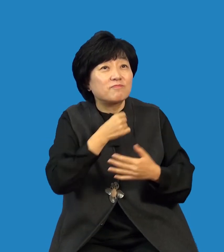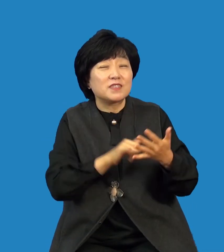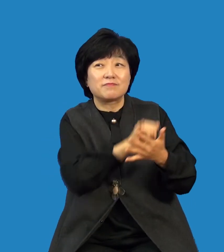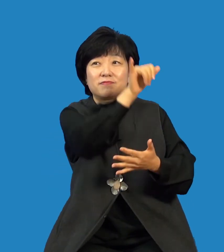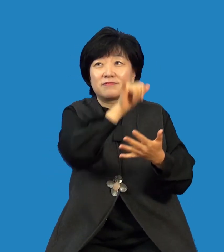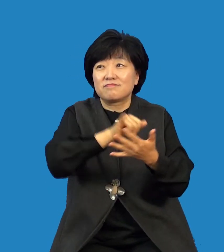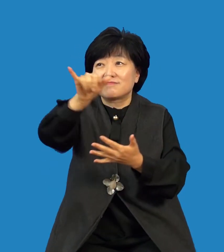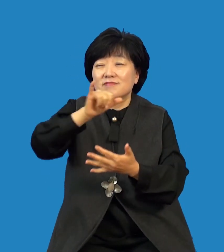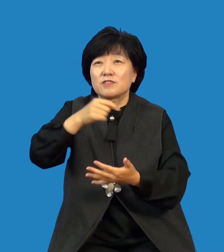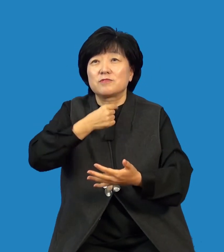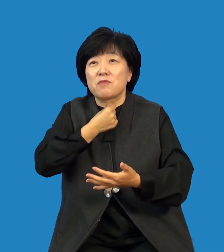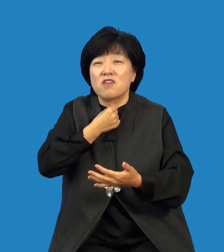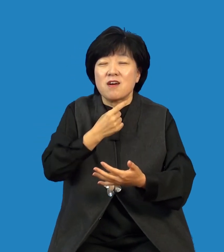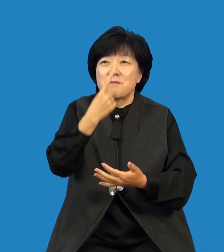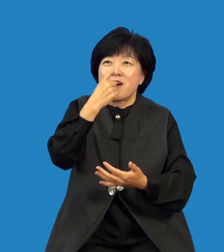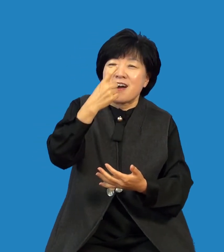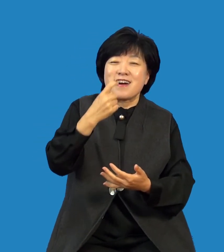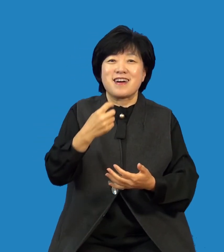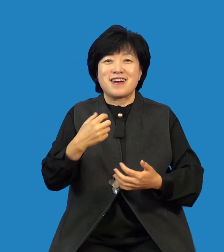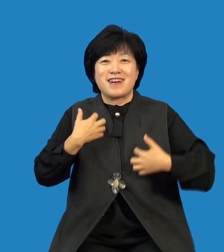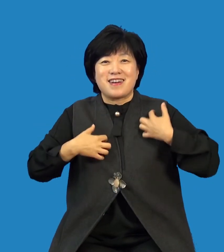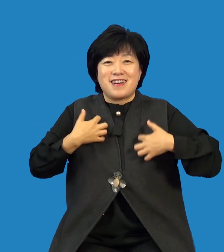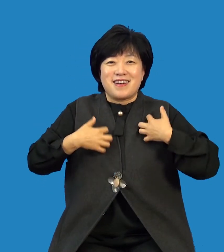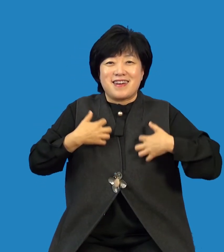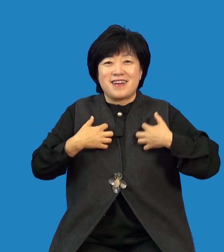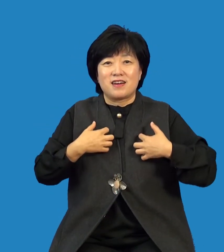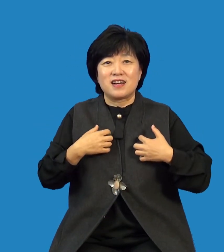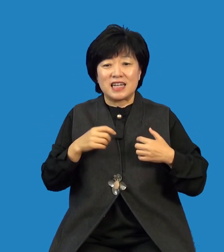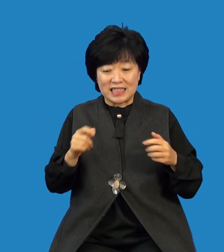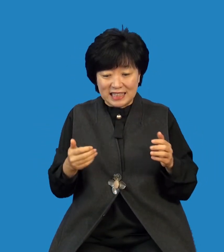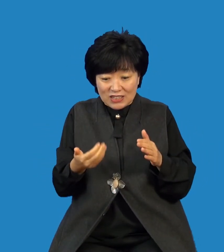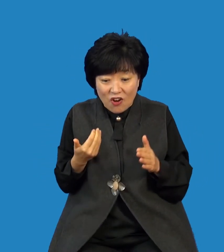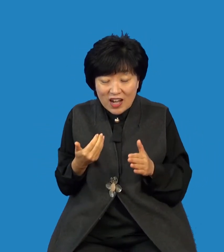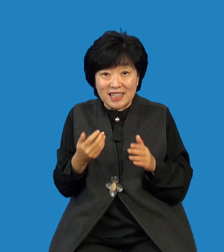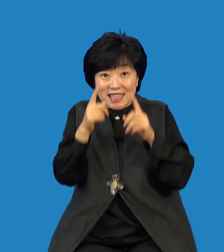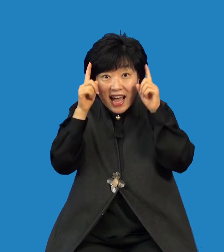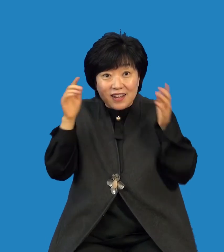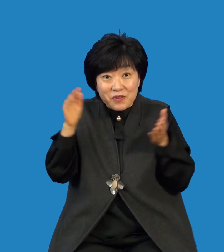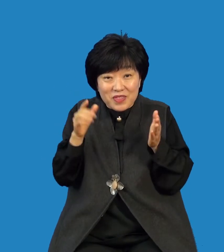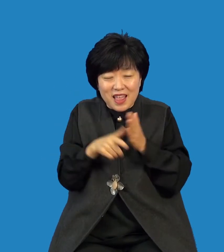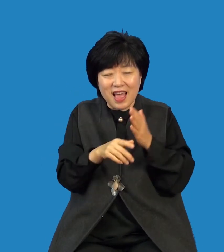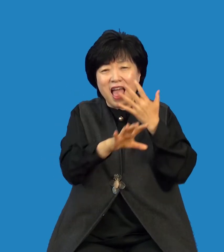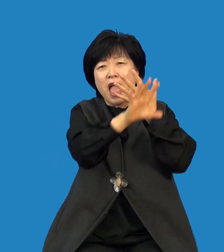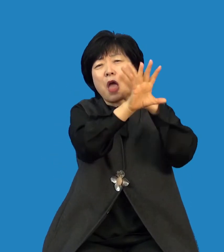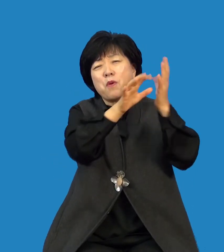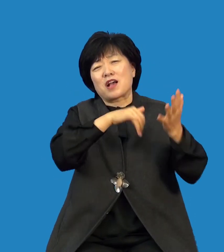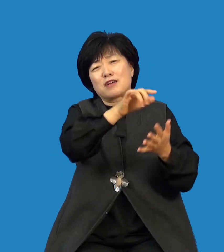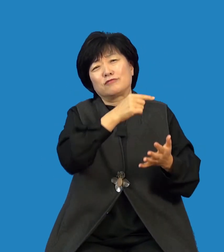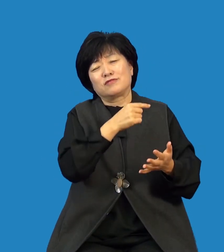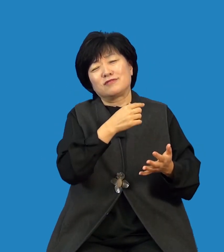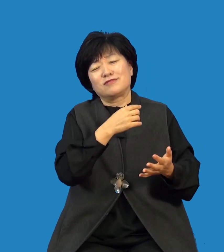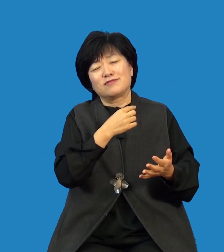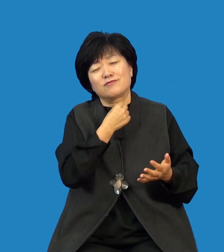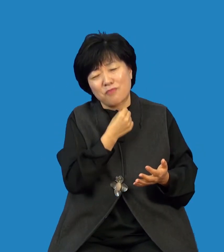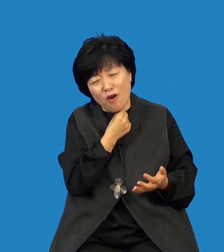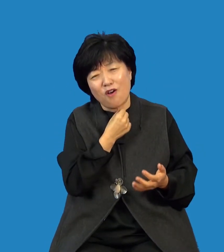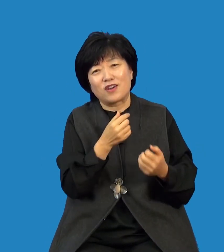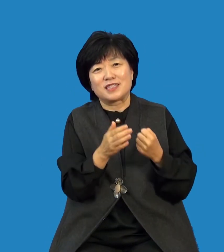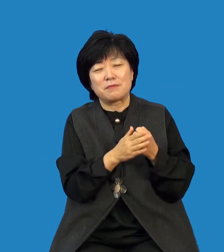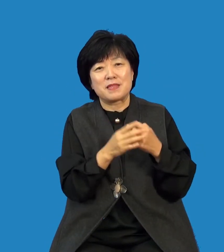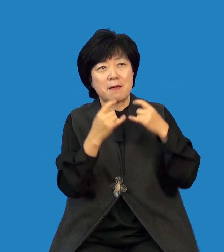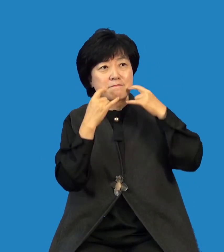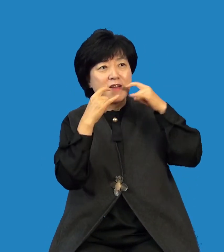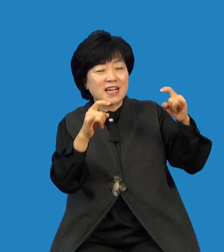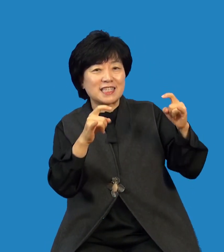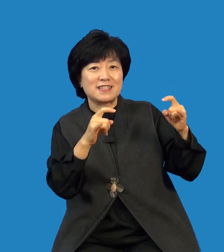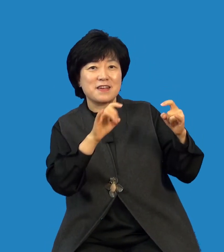정말 멋있고 재밌겠다. 그래서 제가 그때까지는 해외를 나가본 적이 한 번도 없었거든요. 그래서 이 파리 위를 한번 날아보고 싶다. 막 이런 이제 꿈을